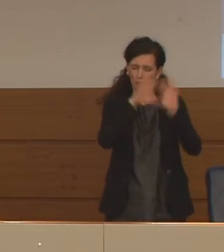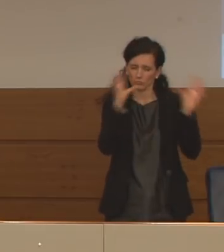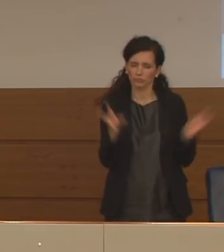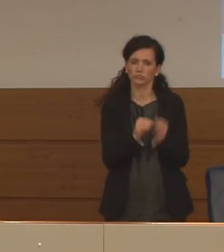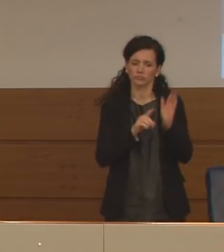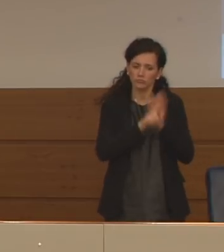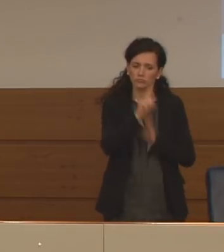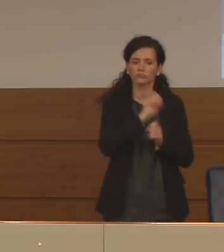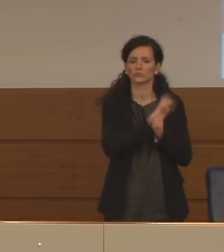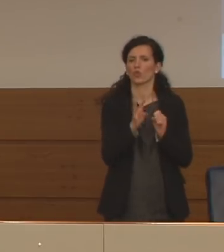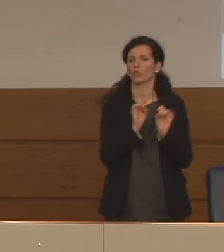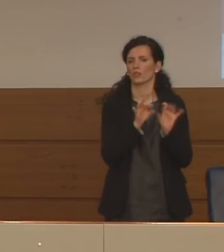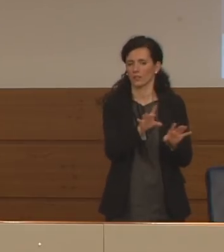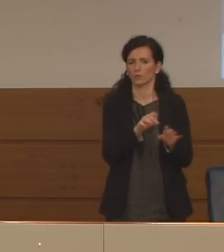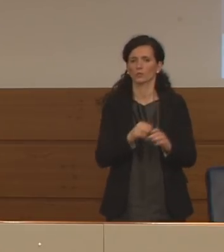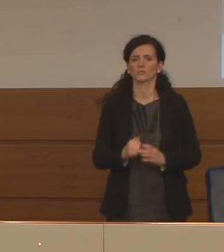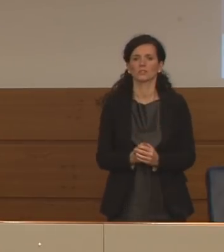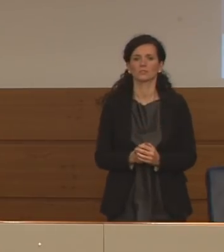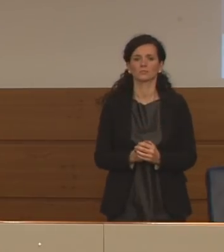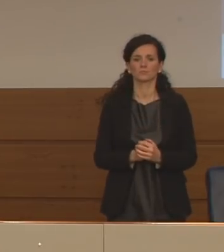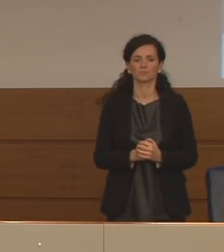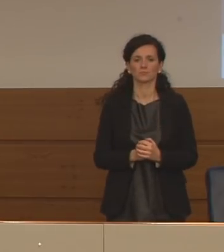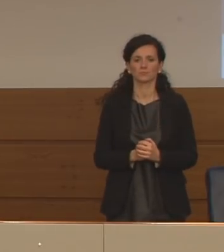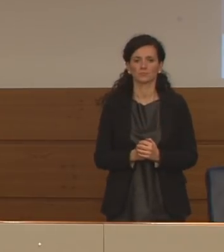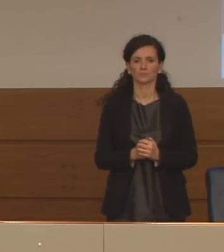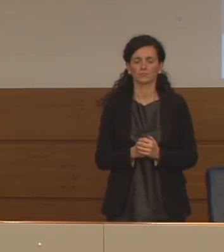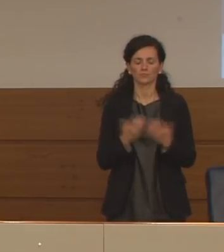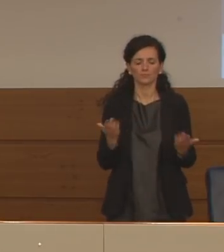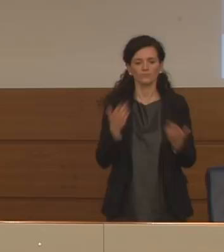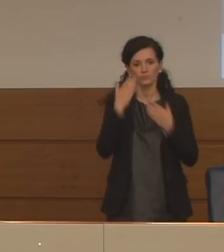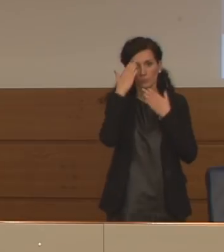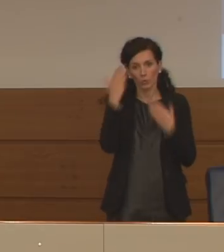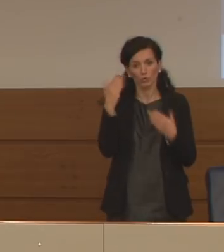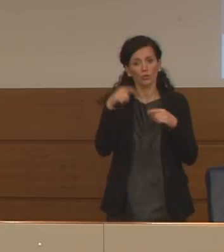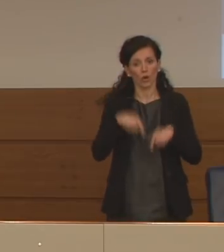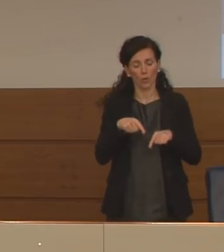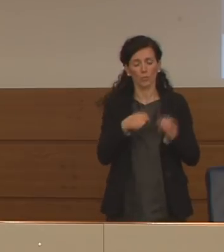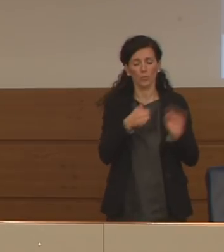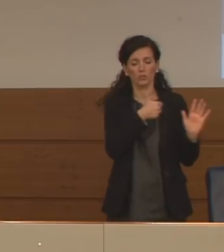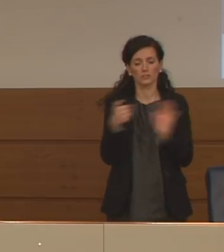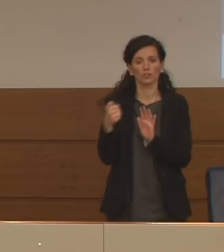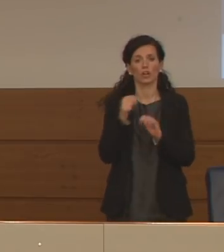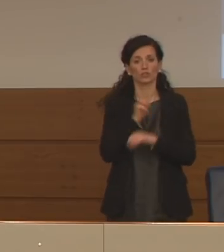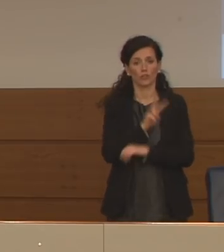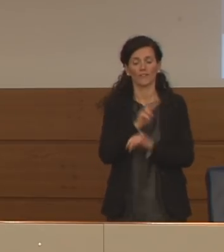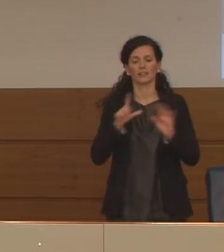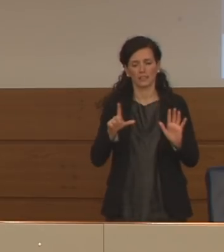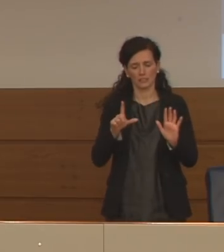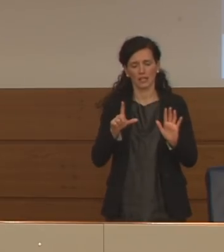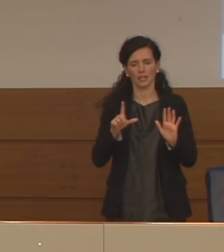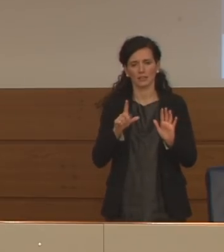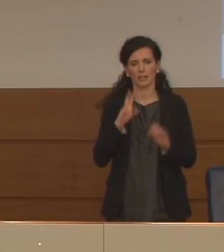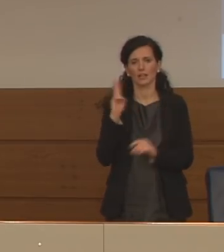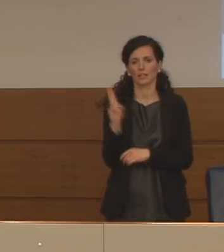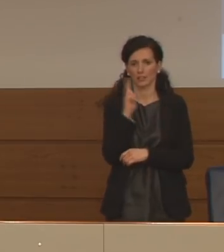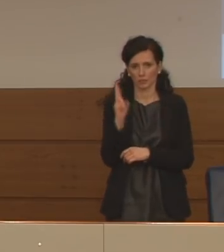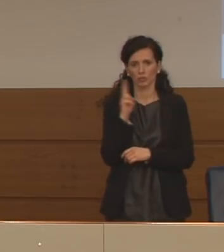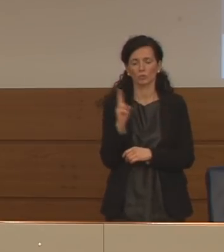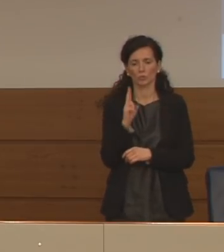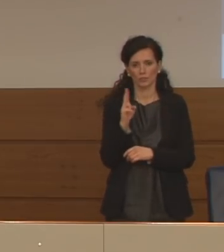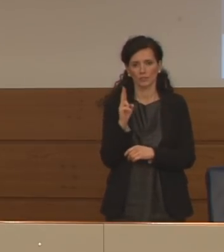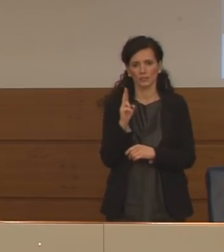positive purtroppo oggi registriamo 627 nuovi deceduti